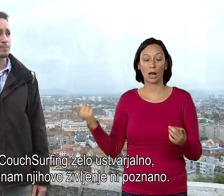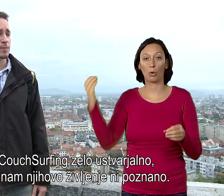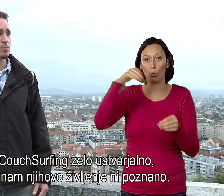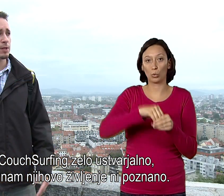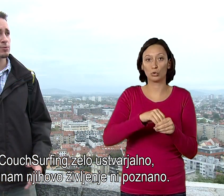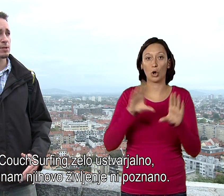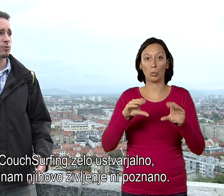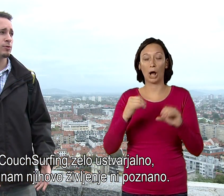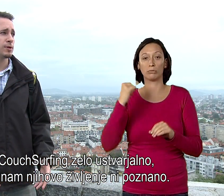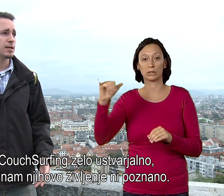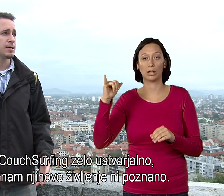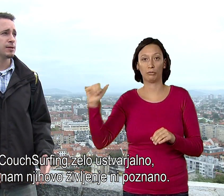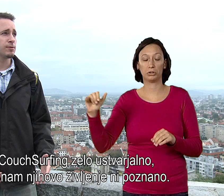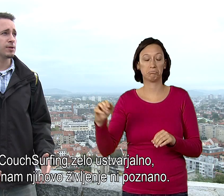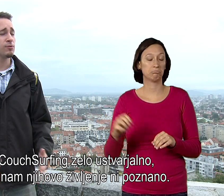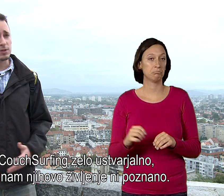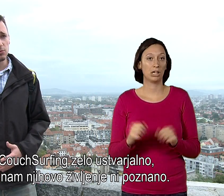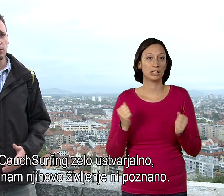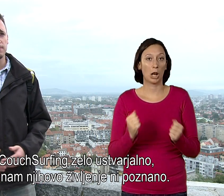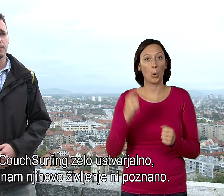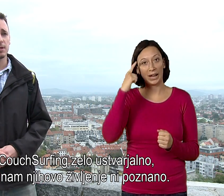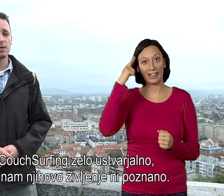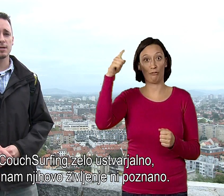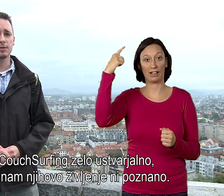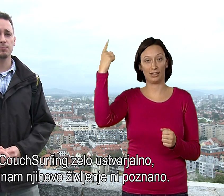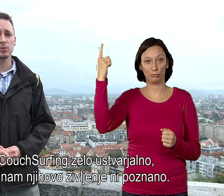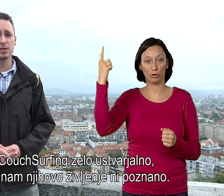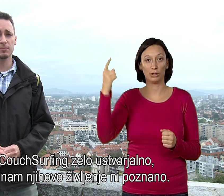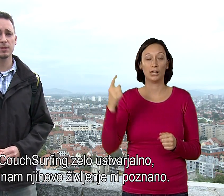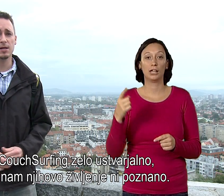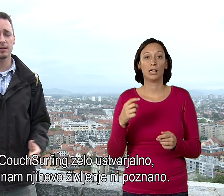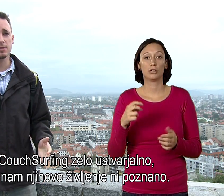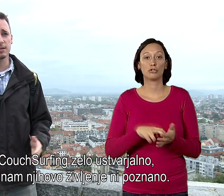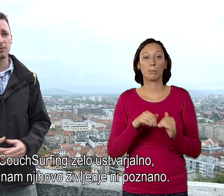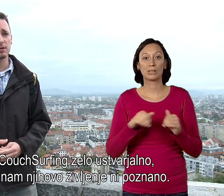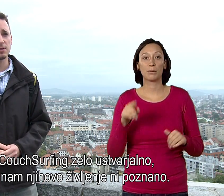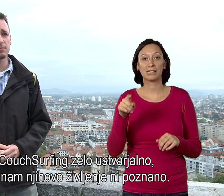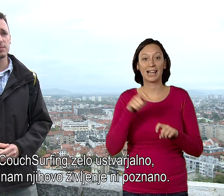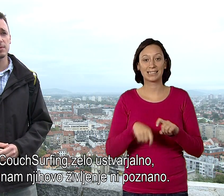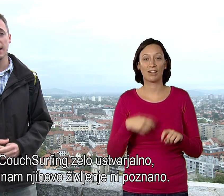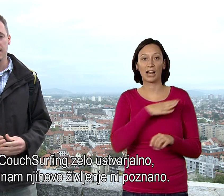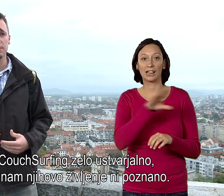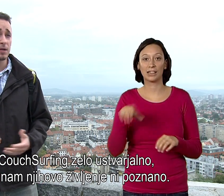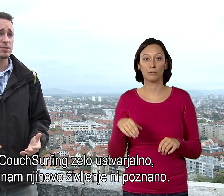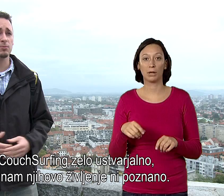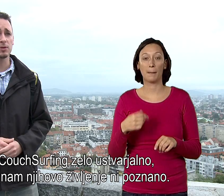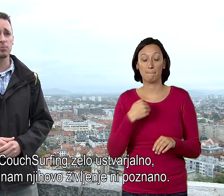kako bi rekel, zelo inovativno. Predvsem ta zadeva nam zaenkrat meni osebno ni